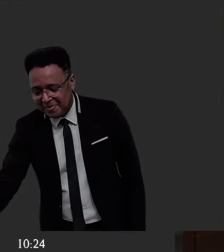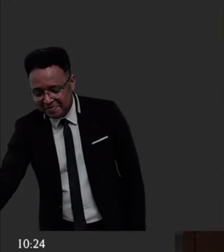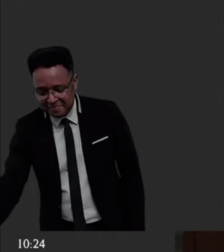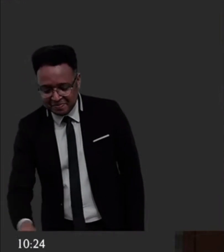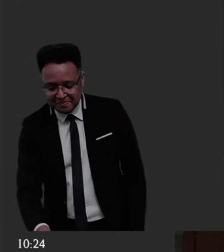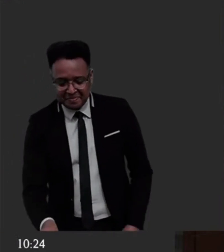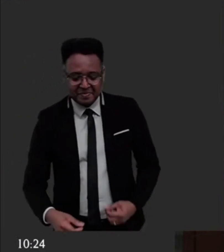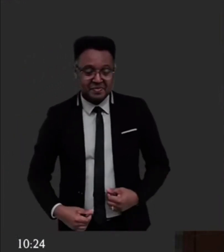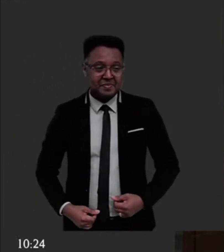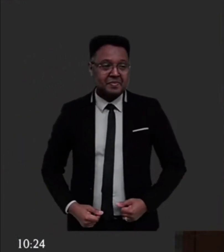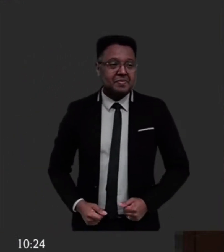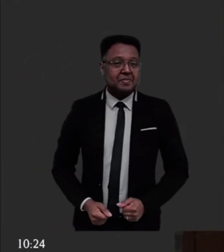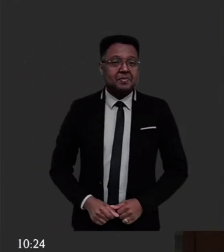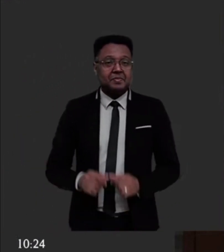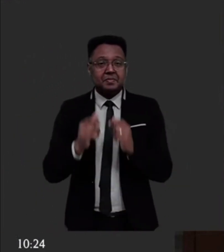Glória a Jesus.